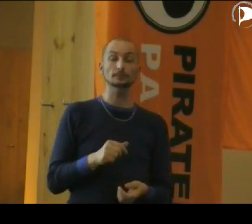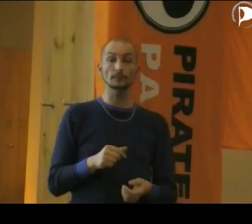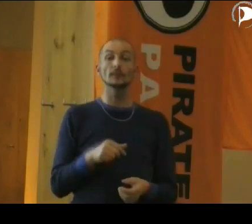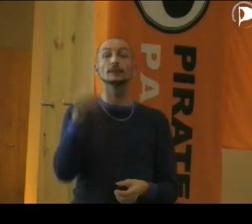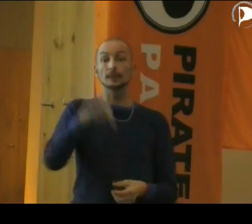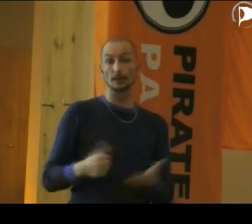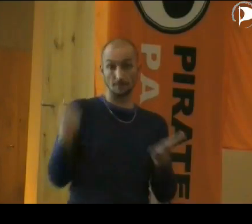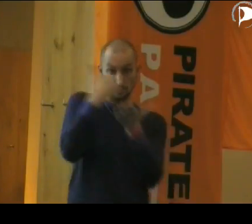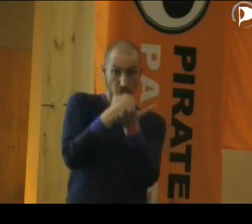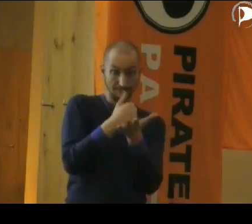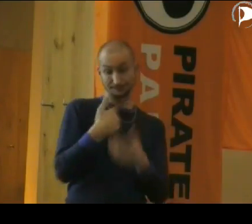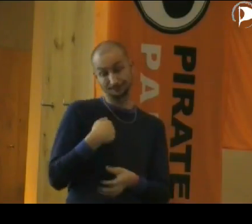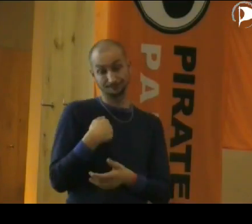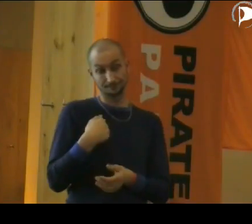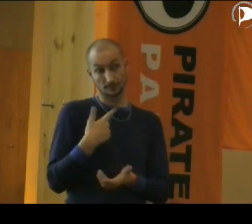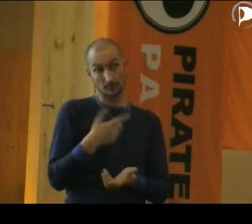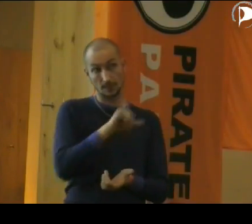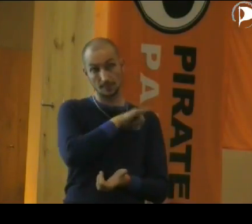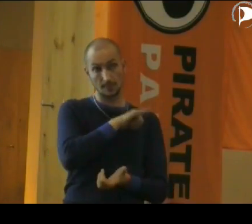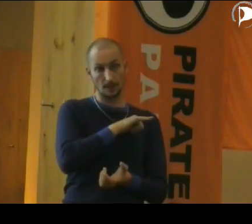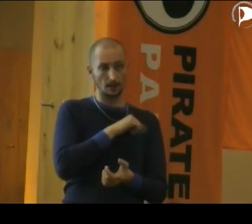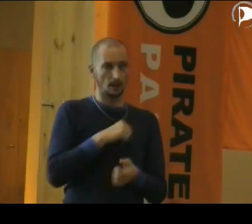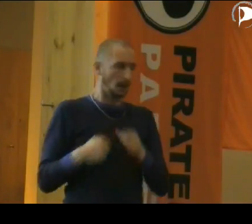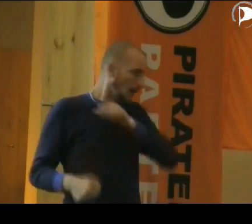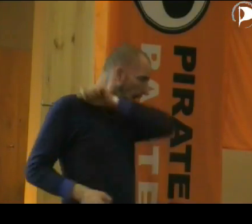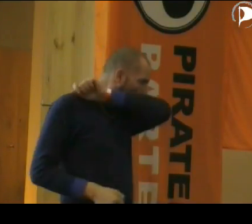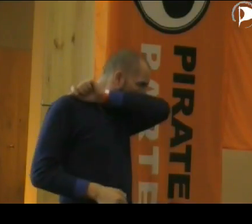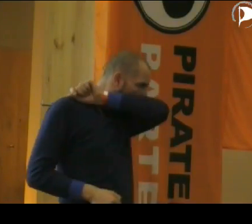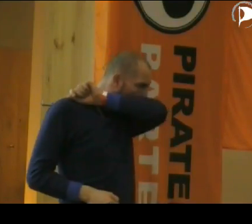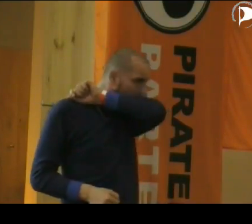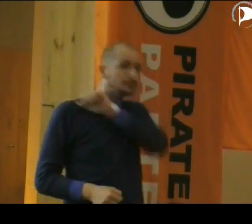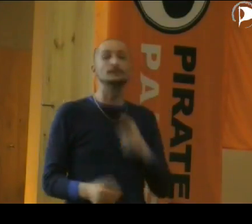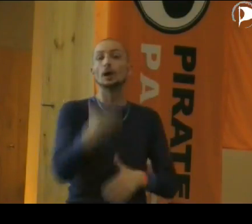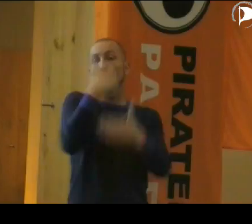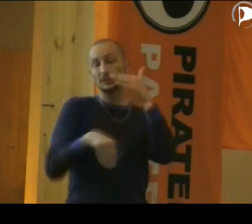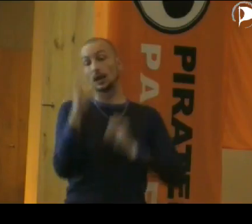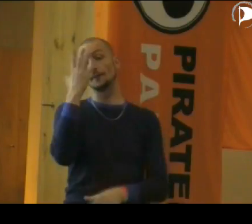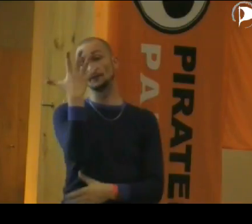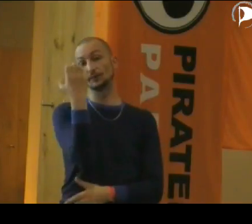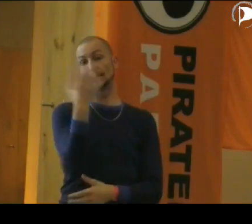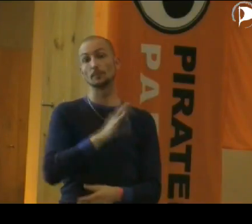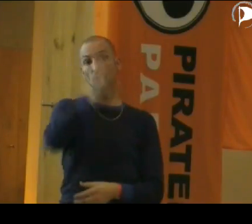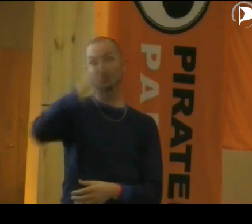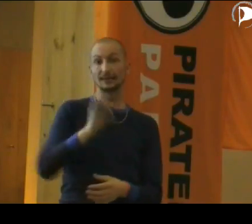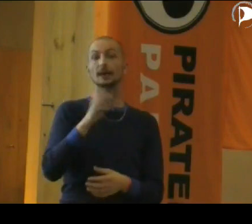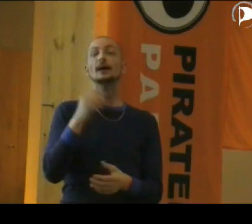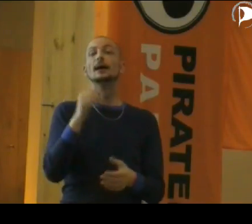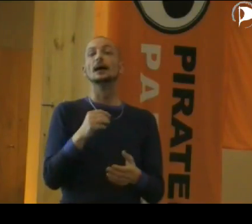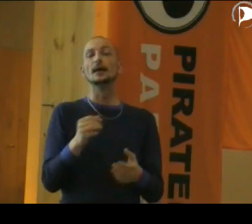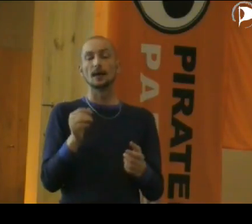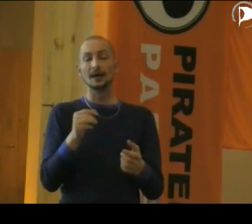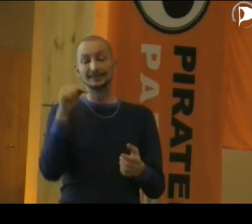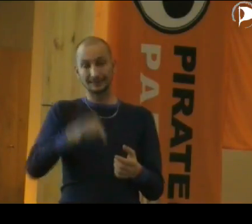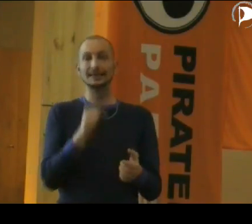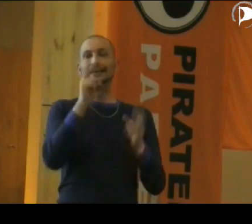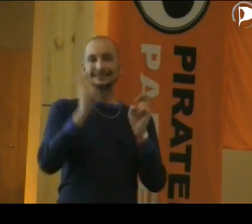dem vorstand wieder augen interessieren warum sie bei weniger als 50 prozent der vorstandsitzung anwesend war und auch wenn ich irgendwo aus sagt von heidenheim gesehen